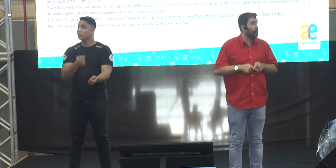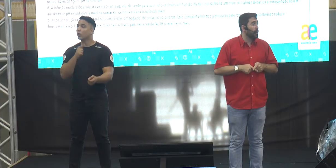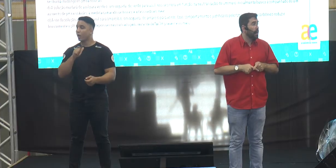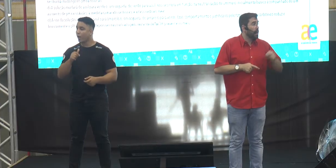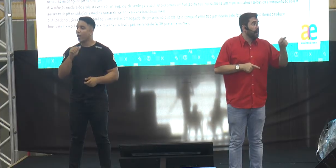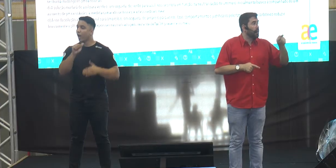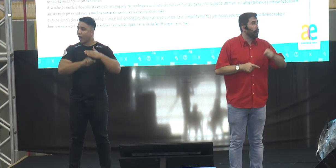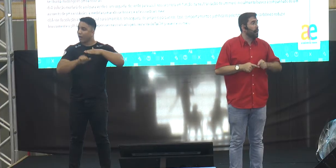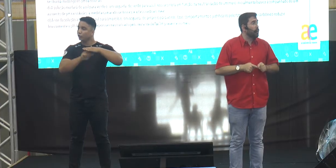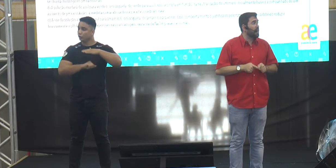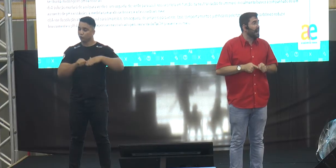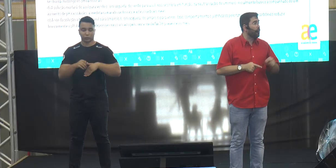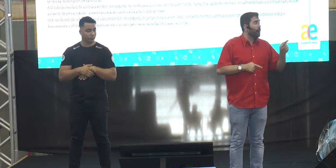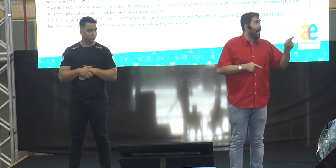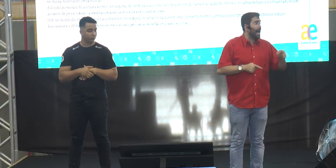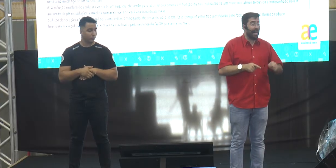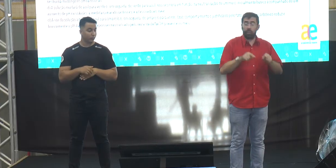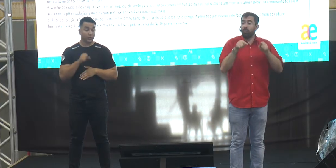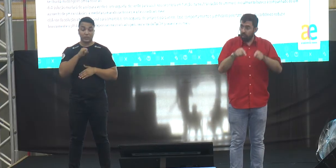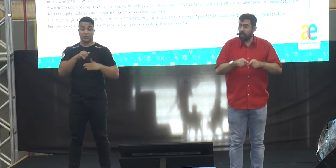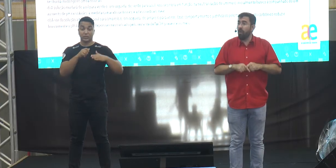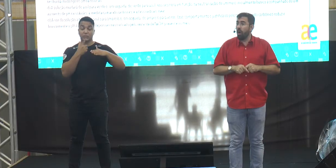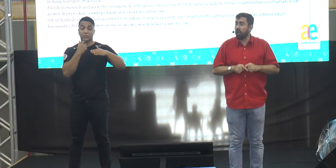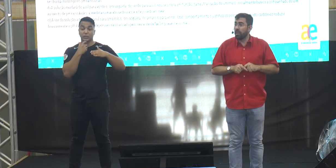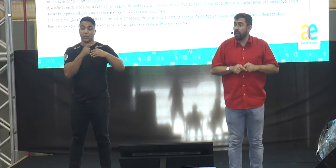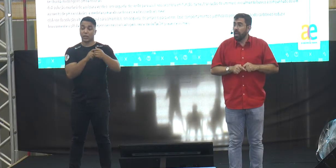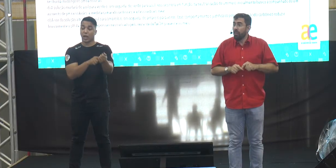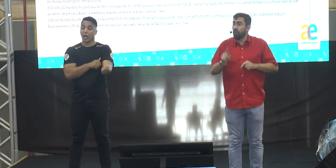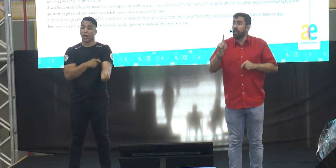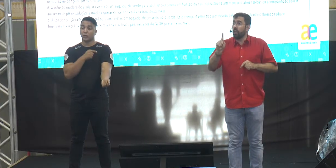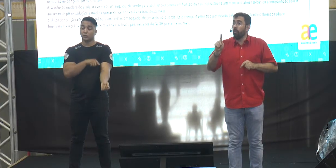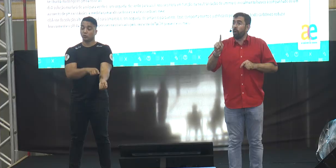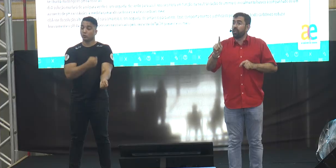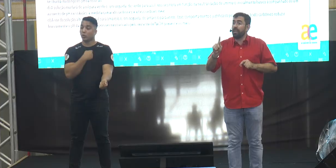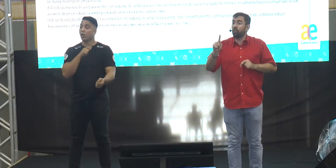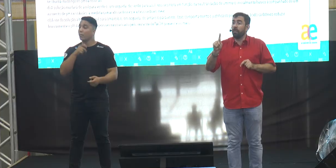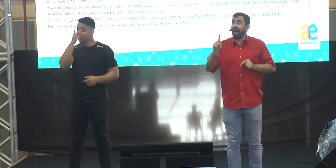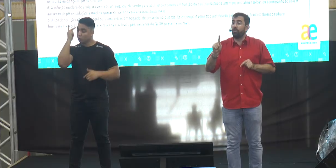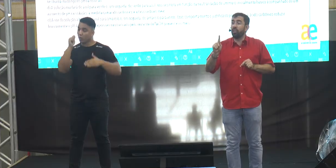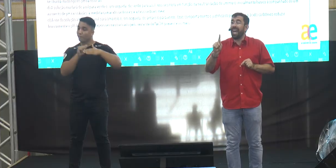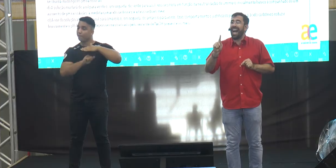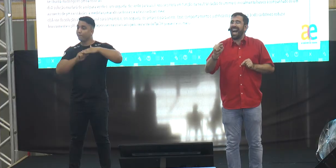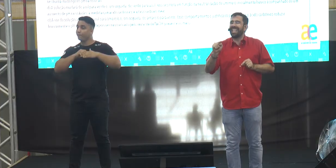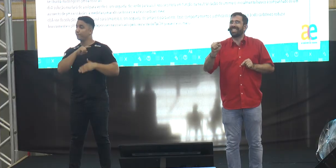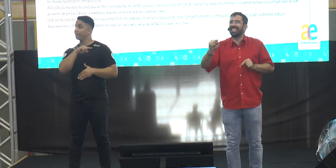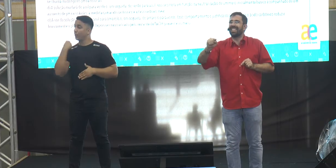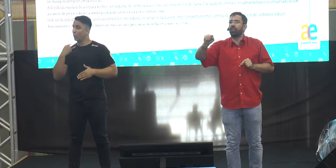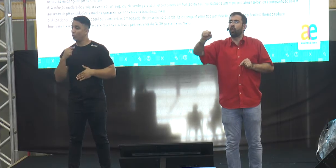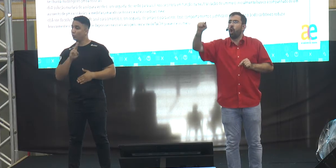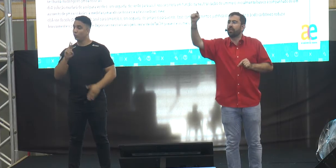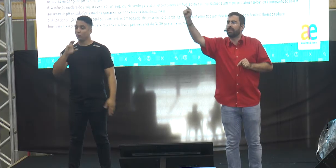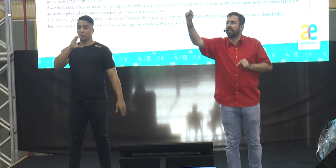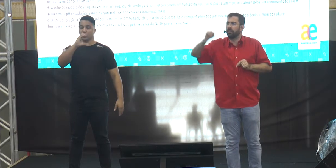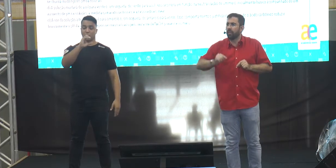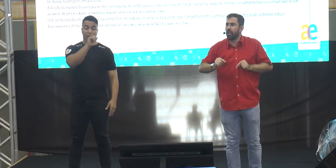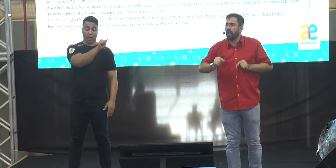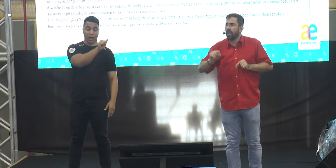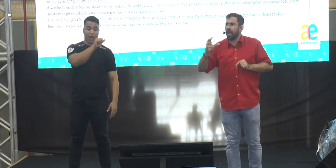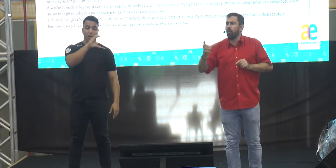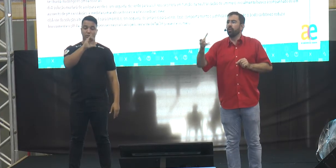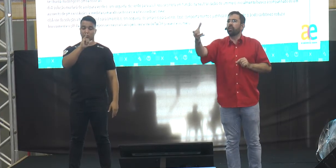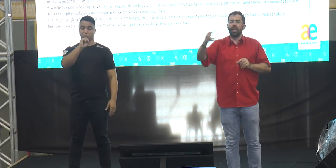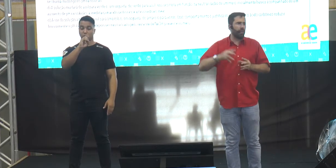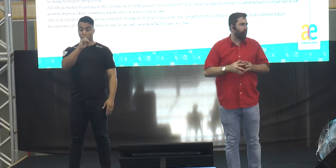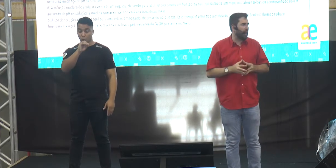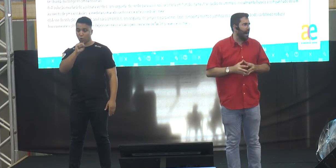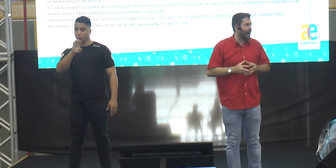ficar ácido. E se o seu sangue ficar ácido, você morre. Você tem um processo chamado de acidose,